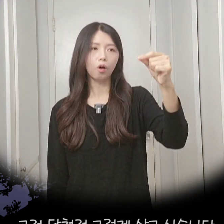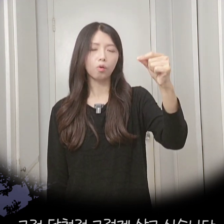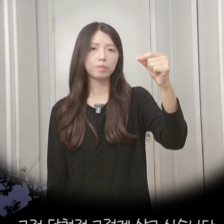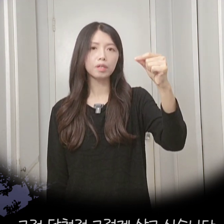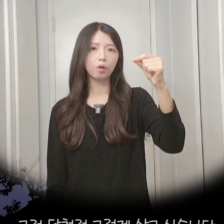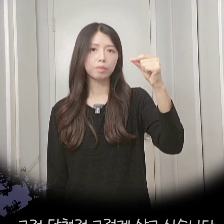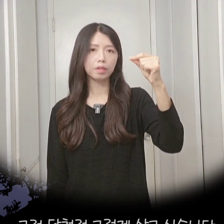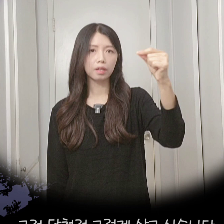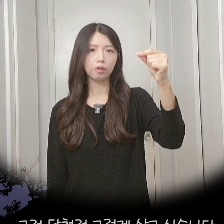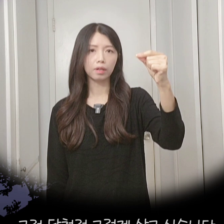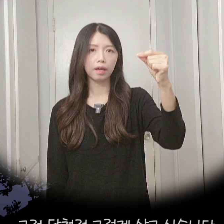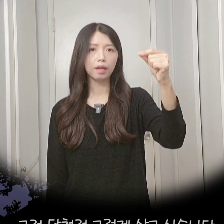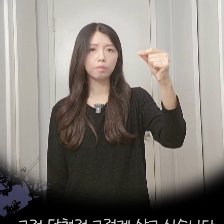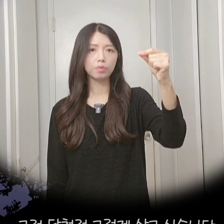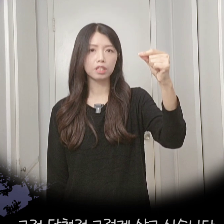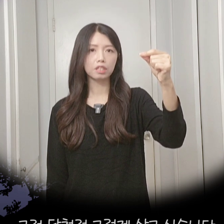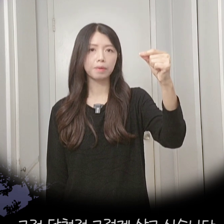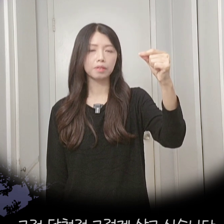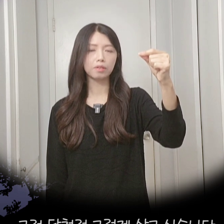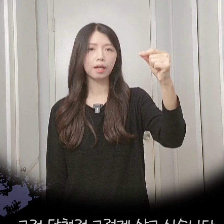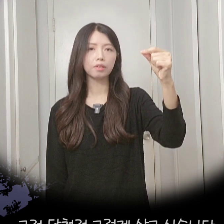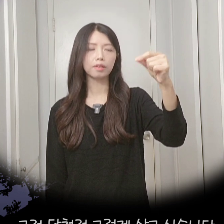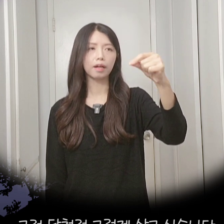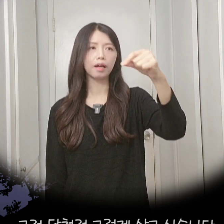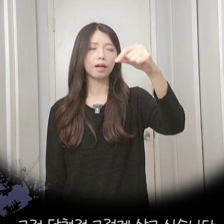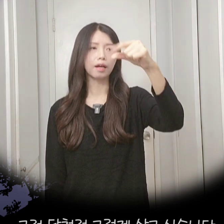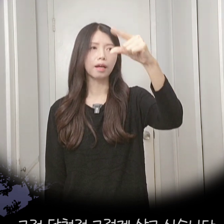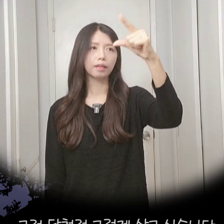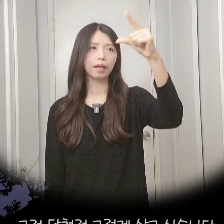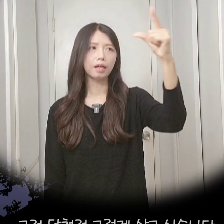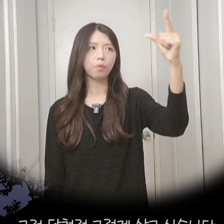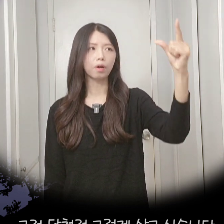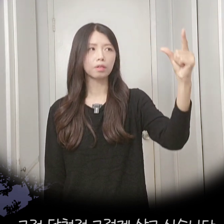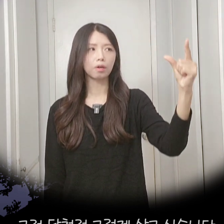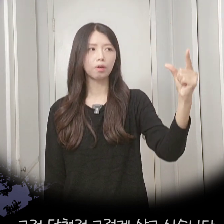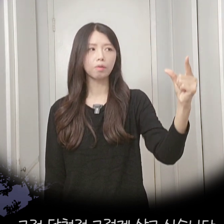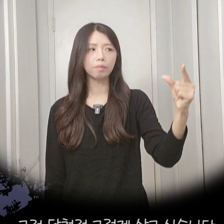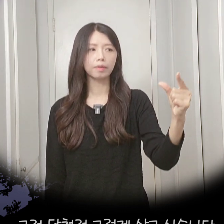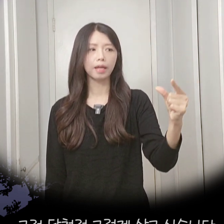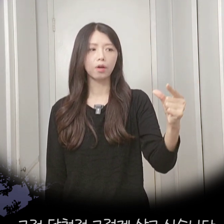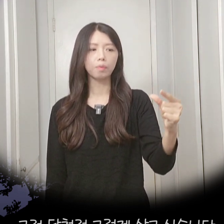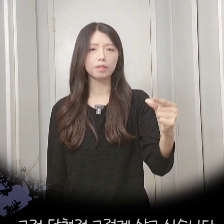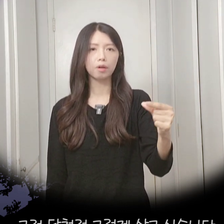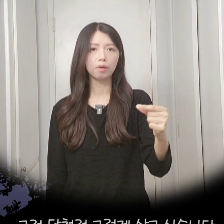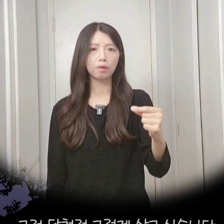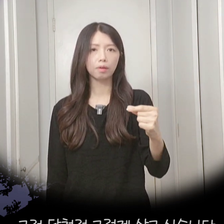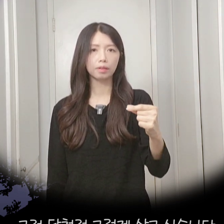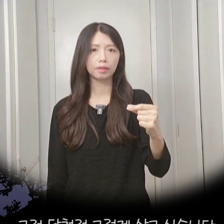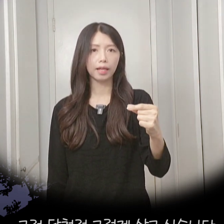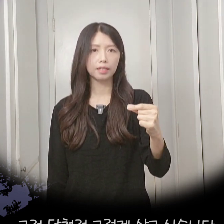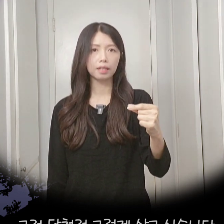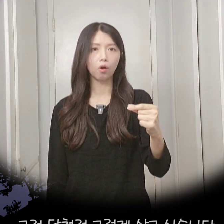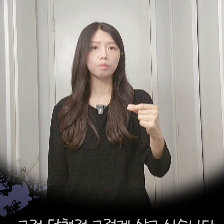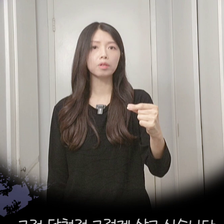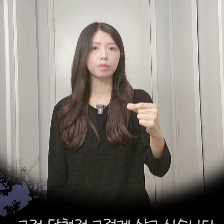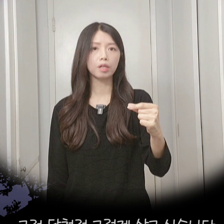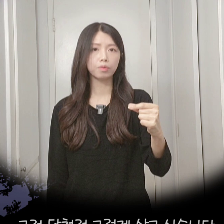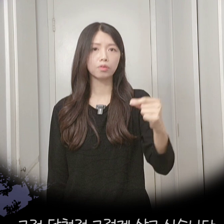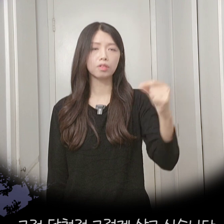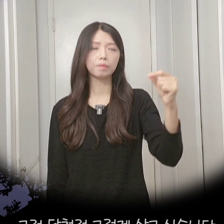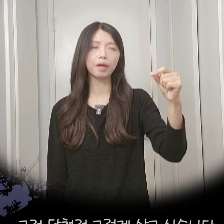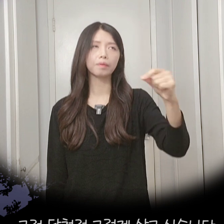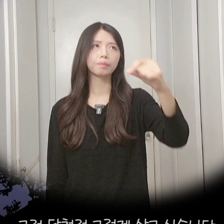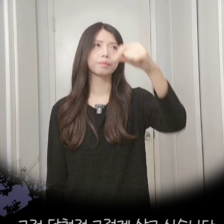달은 엄지 검지를 이렇게 붙이시면서 시작하셨다가 달 모형처럼 내려오면서 다시 엄지